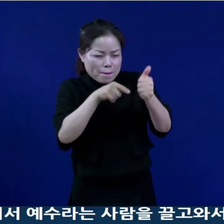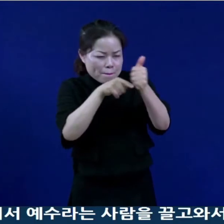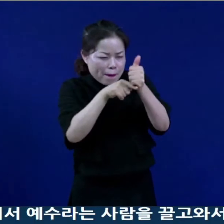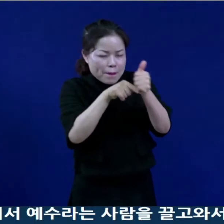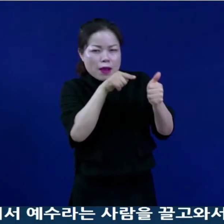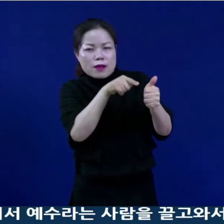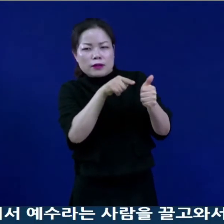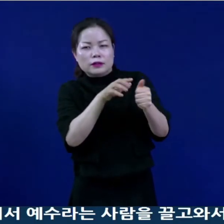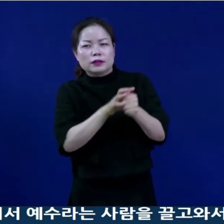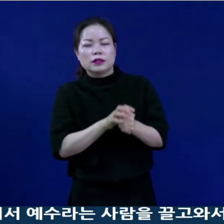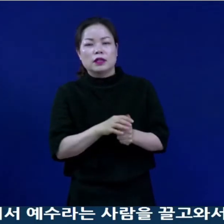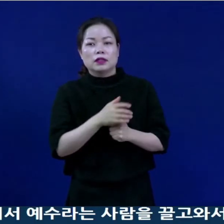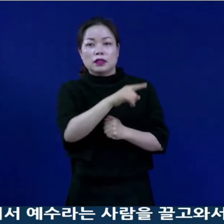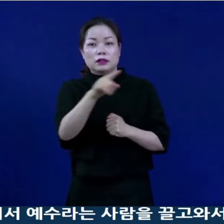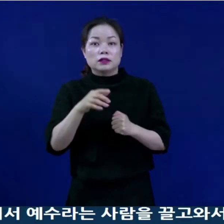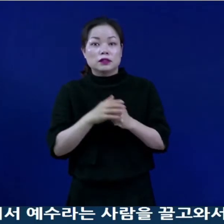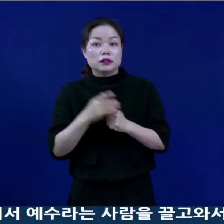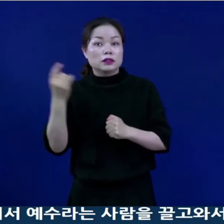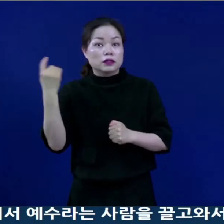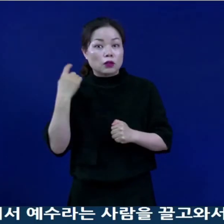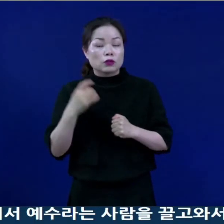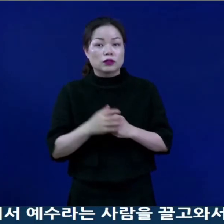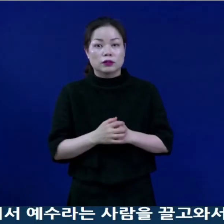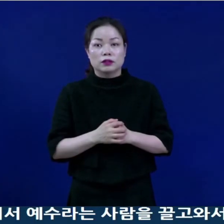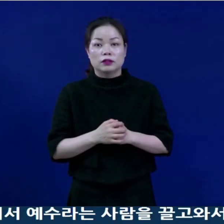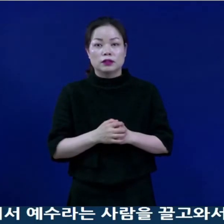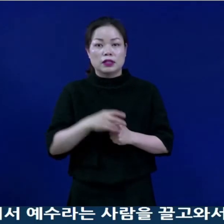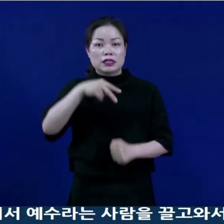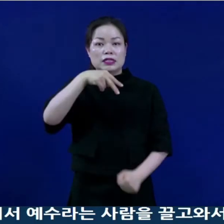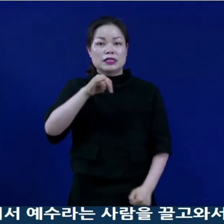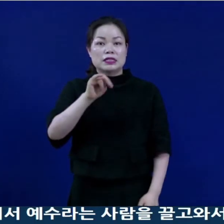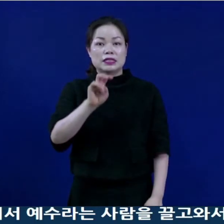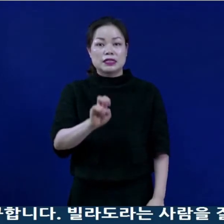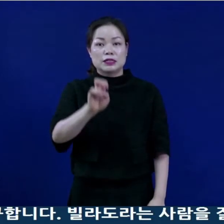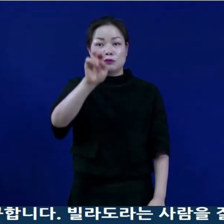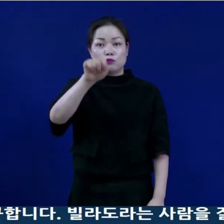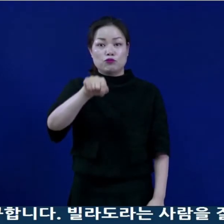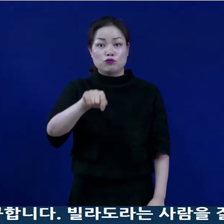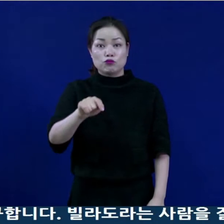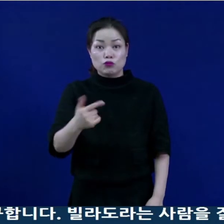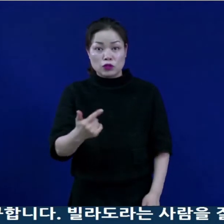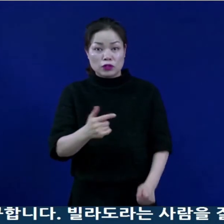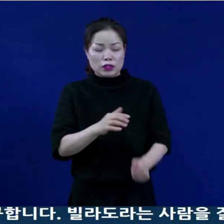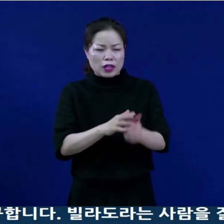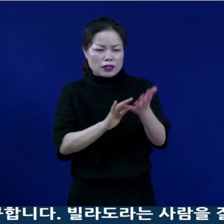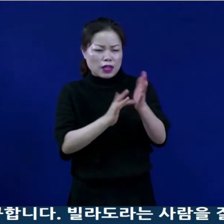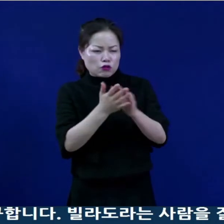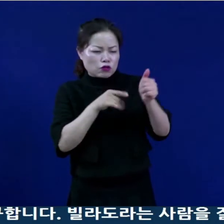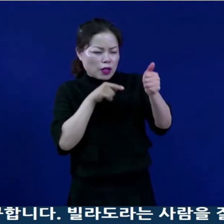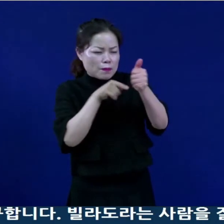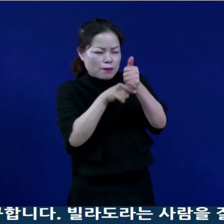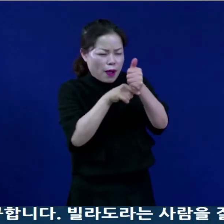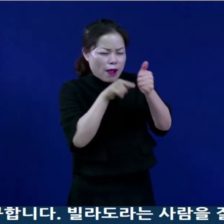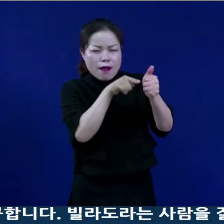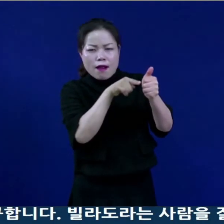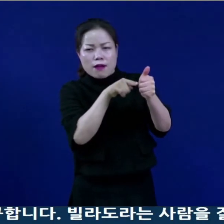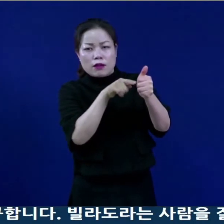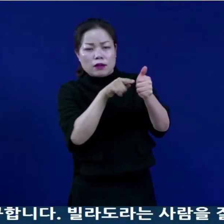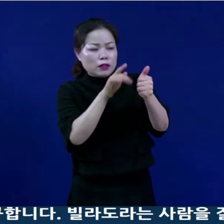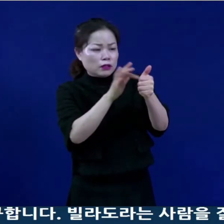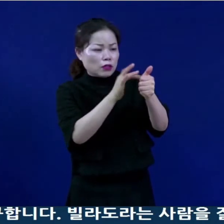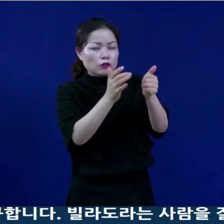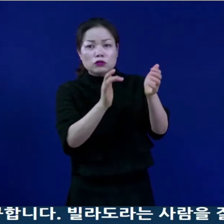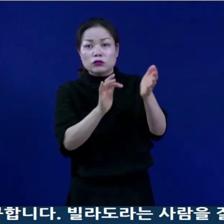말씀을 우리가 들었지만 신문 과정을 통해서 예수님에게 아무런 죄가 없다는